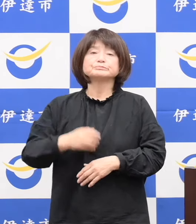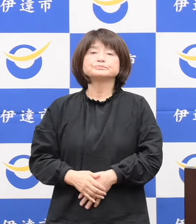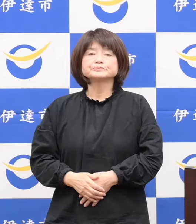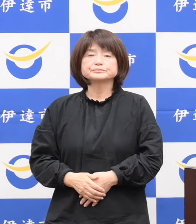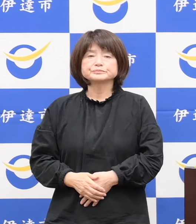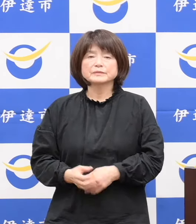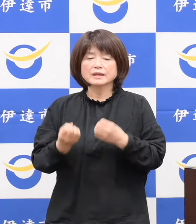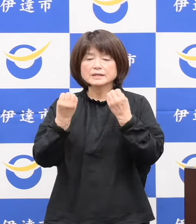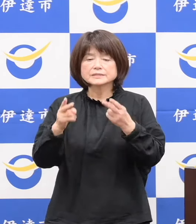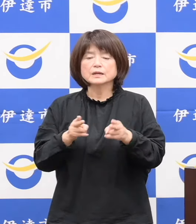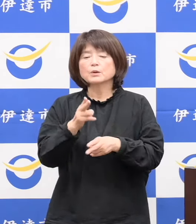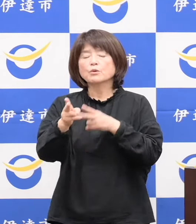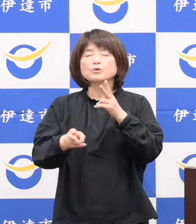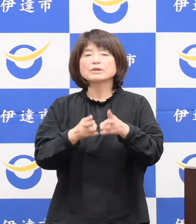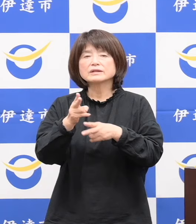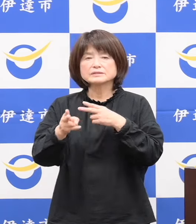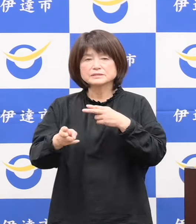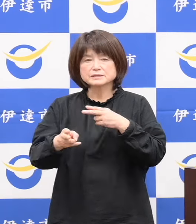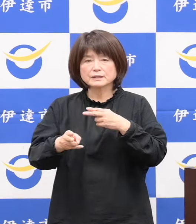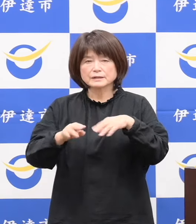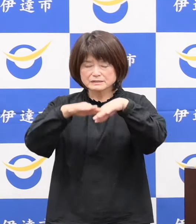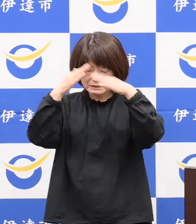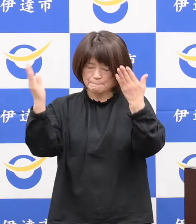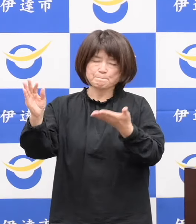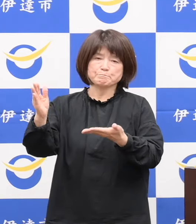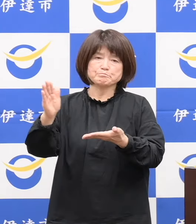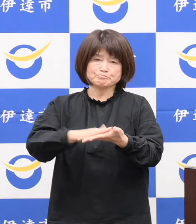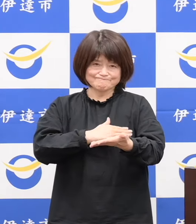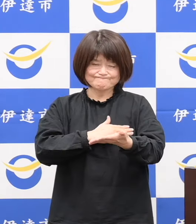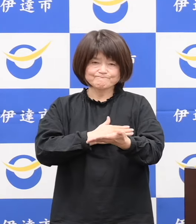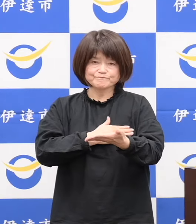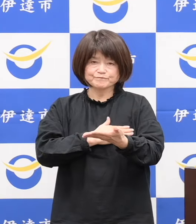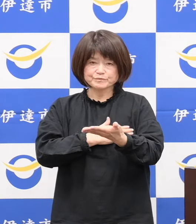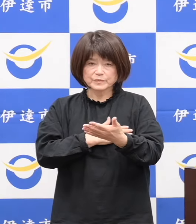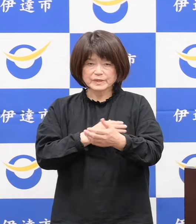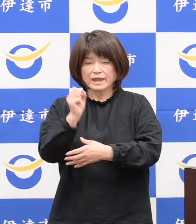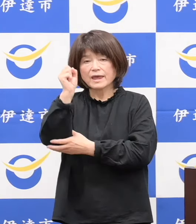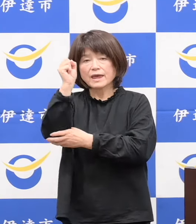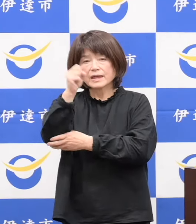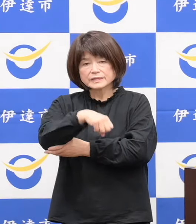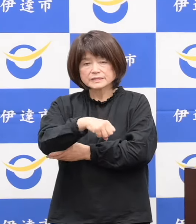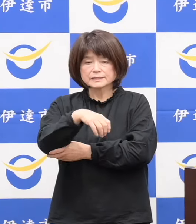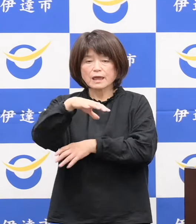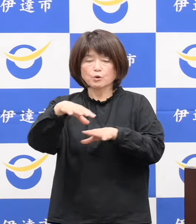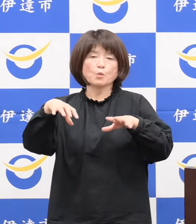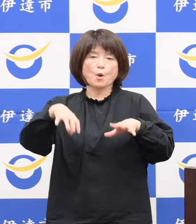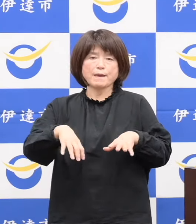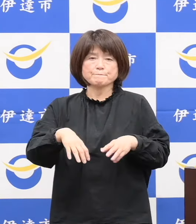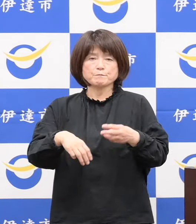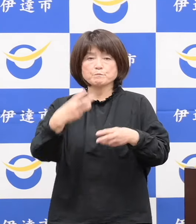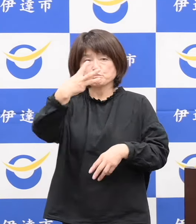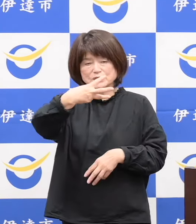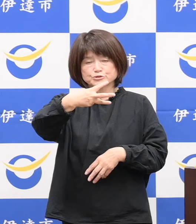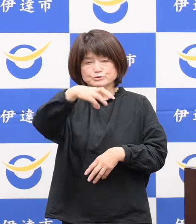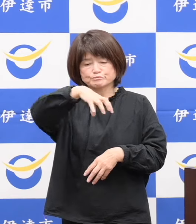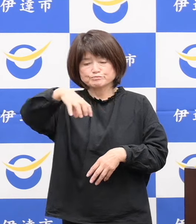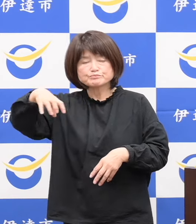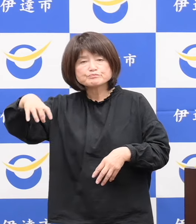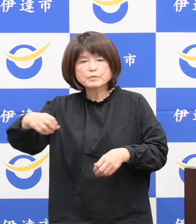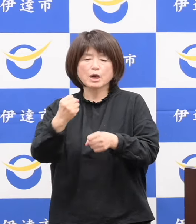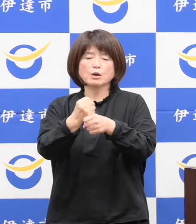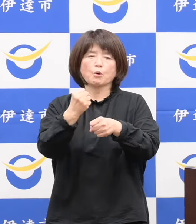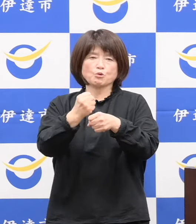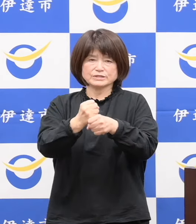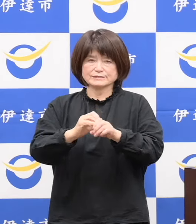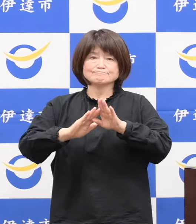新工業団地が完売をいたし、認定こども園再編につきまして建築工事に